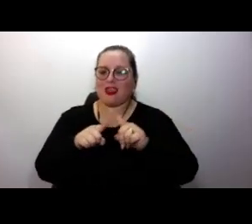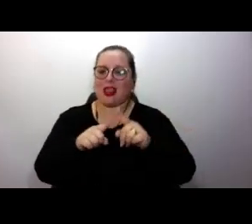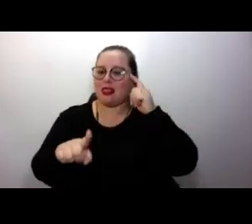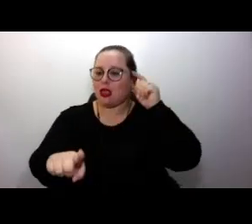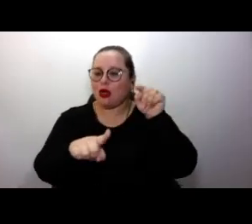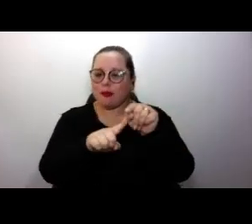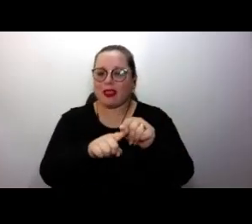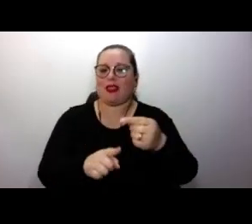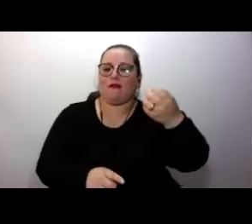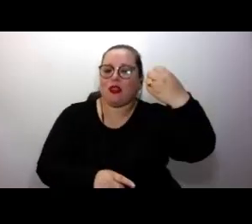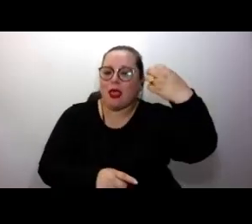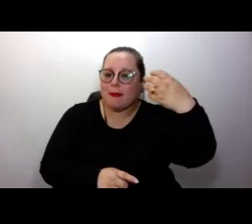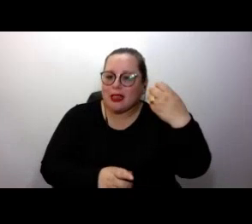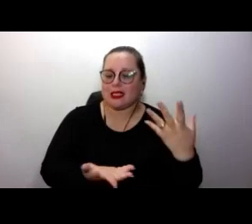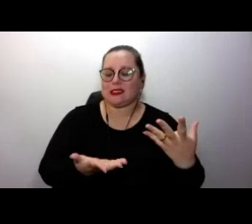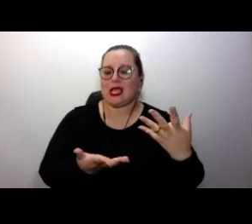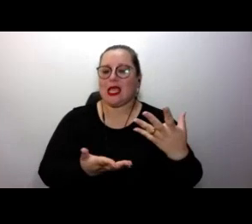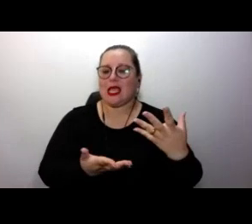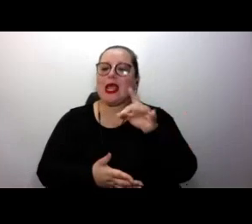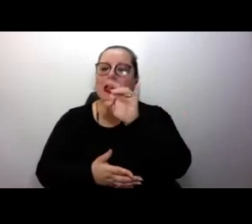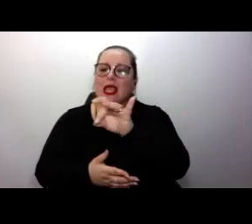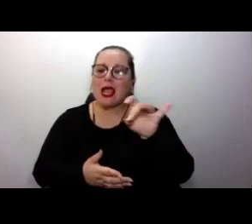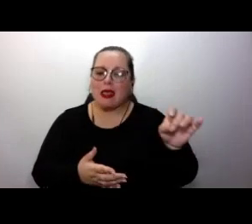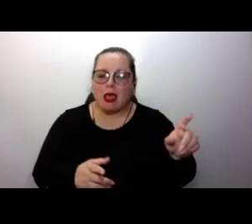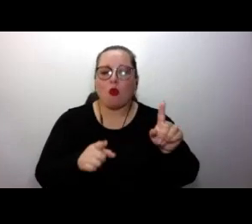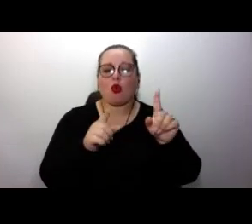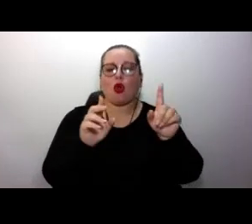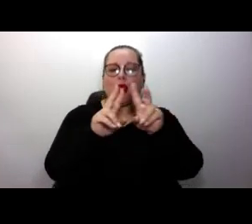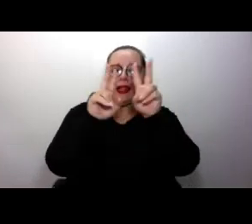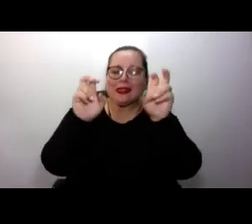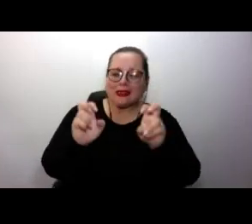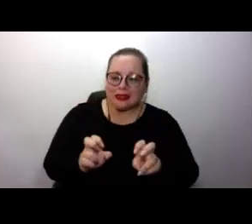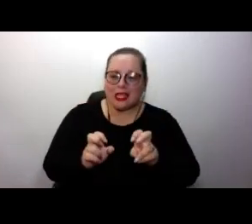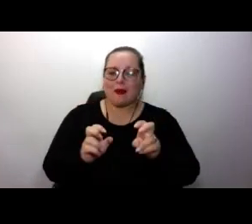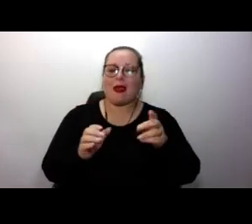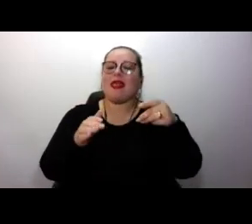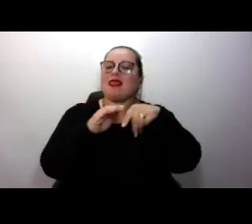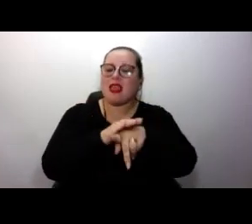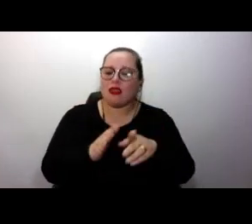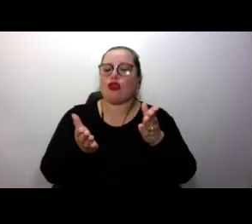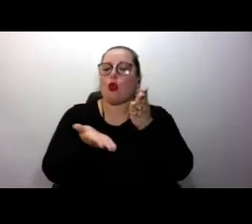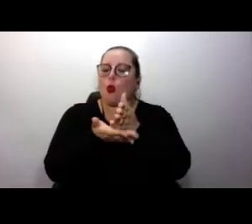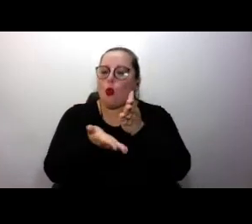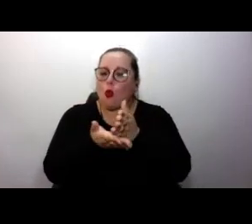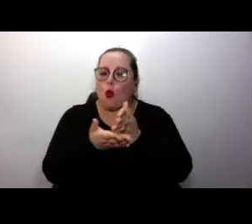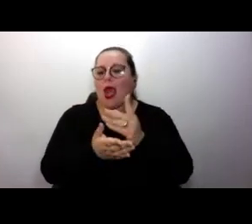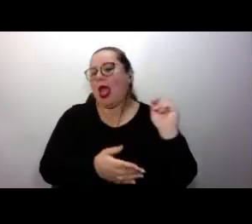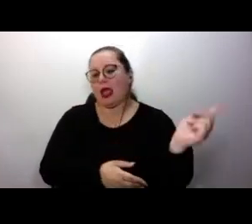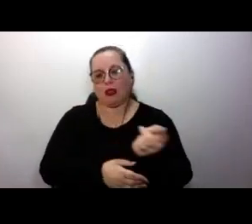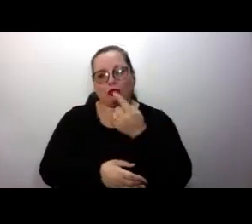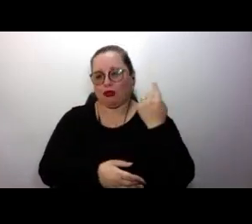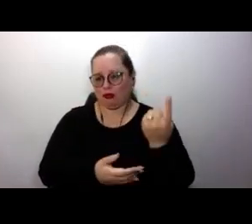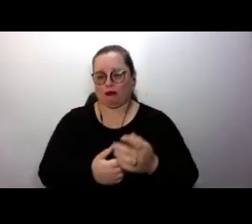objetivos de aprendizaje de todos aquellos aspectos que están dentro de la escuela y en su entorno.